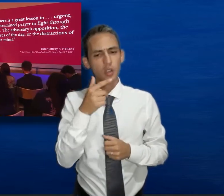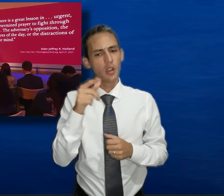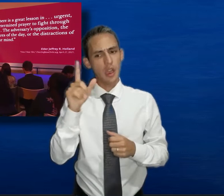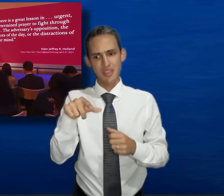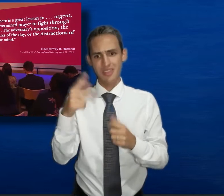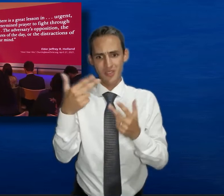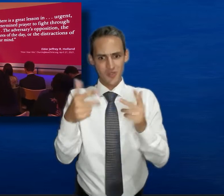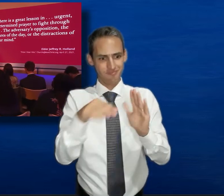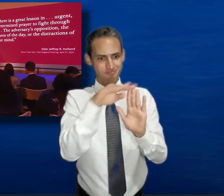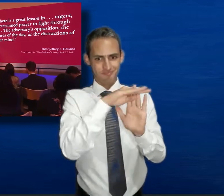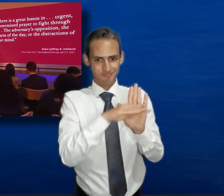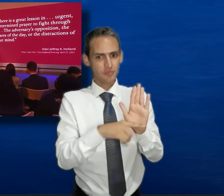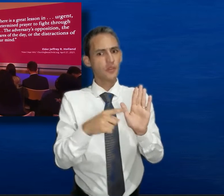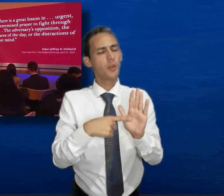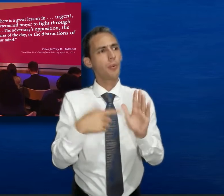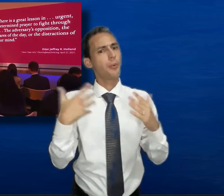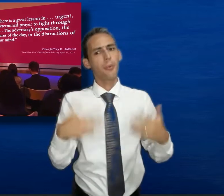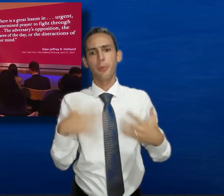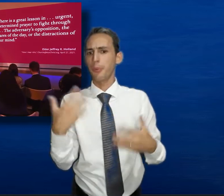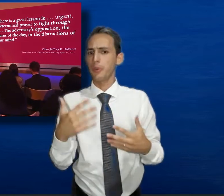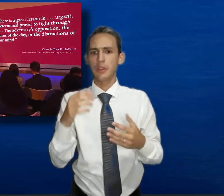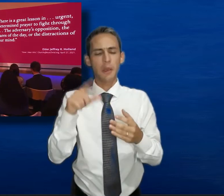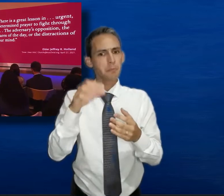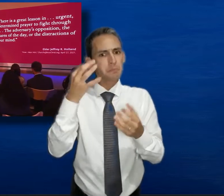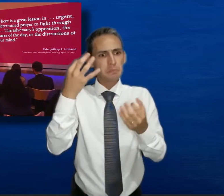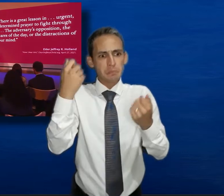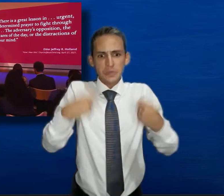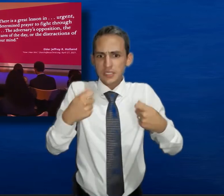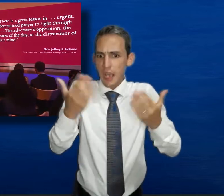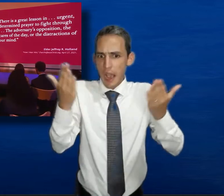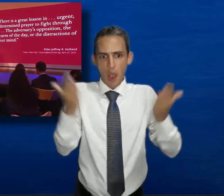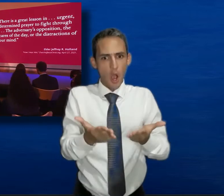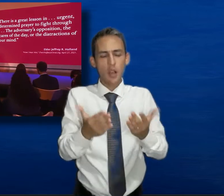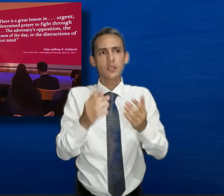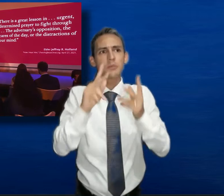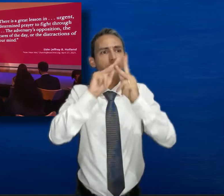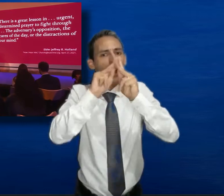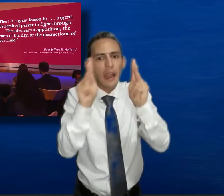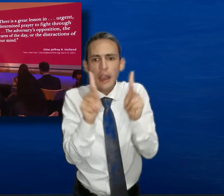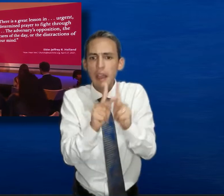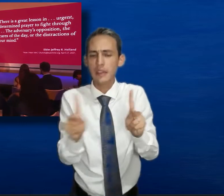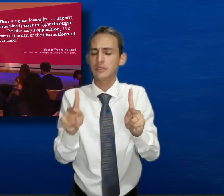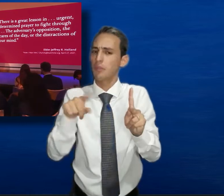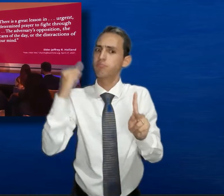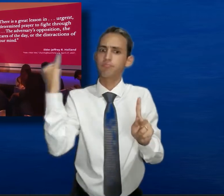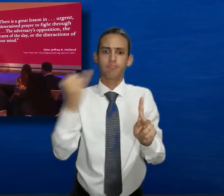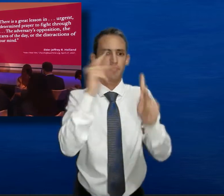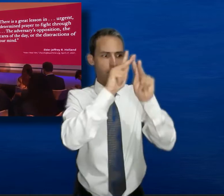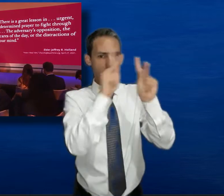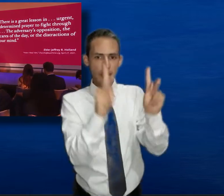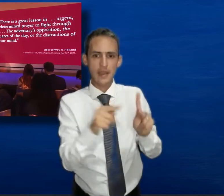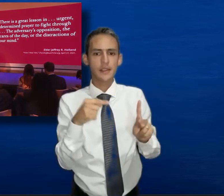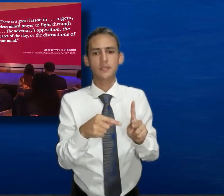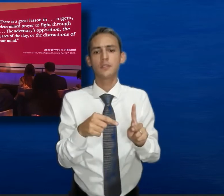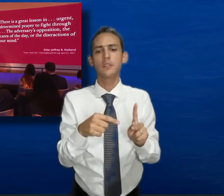isso. Há uma grande lição sobre a oração fervorosa e poderosa para combater a